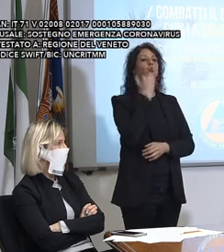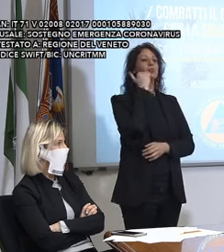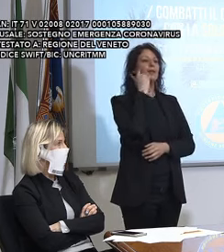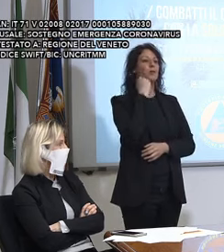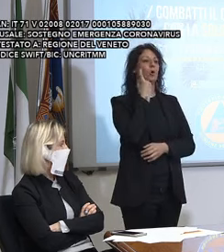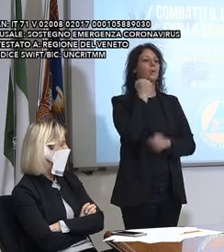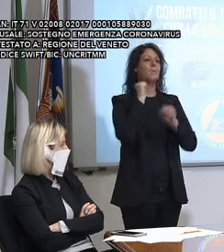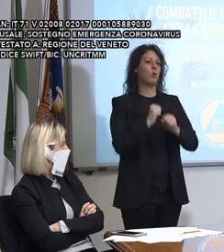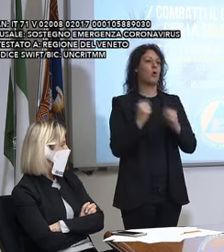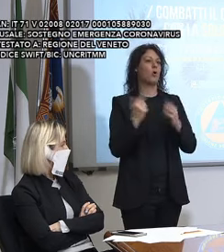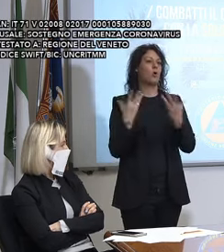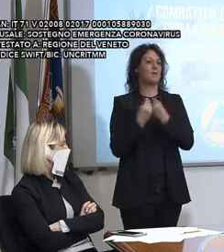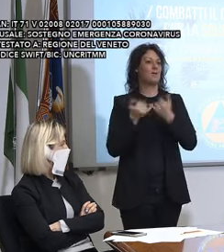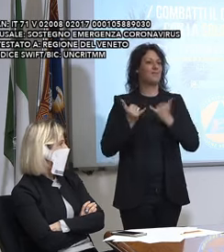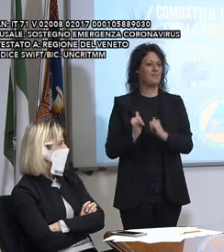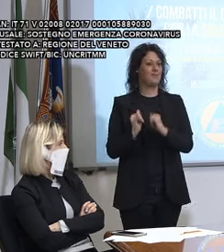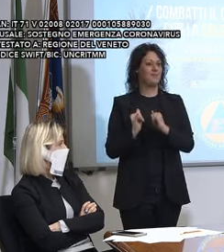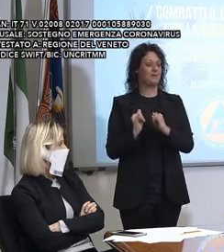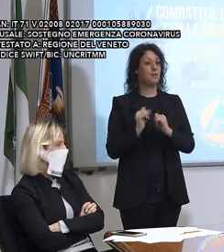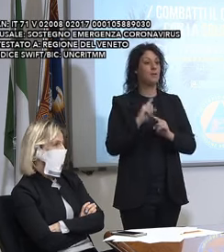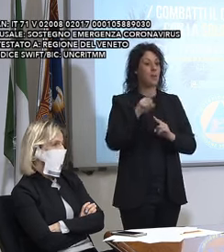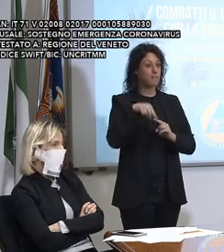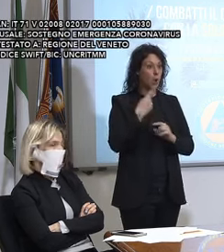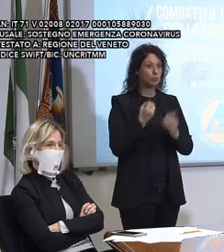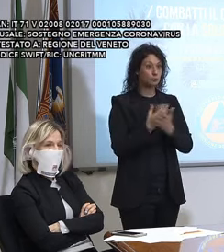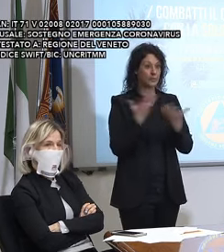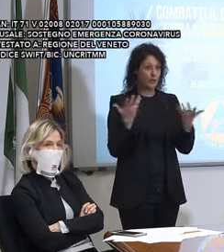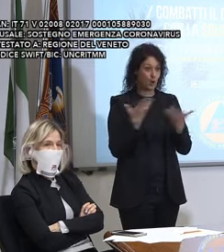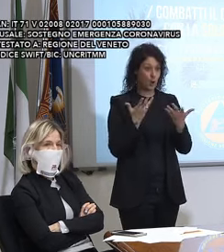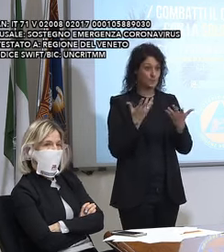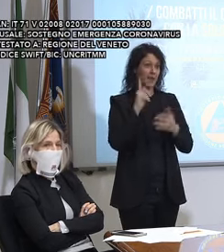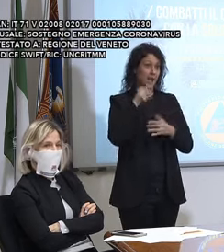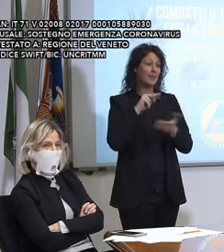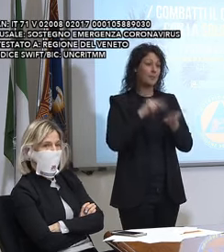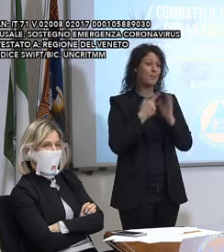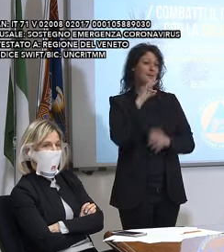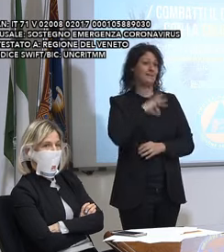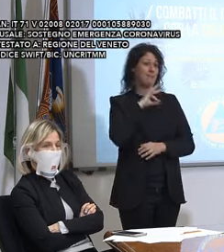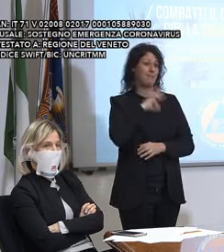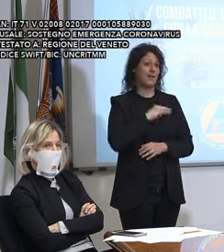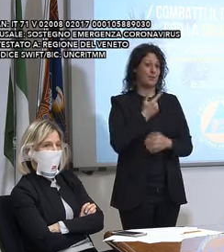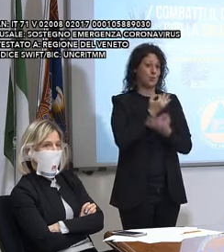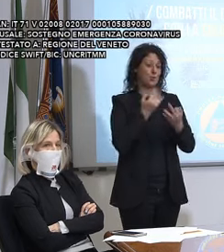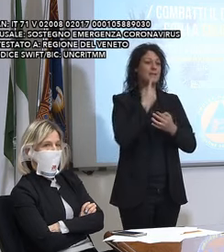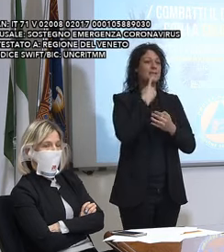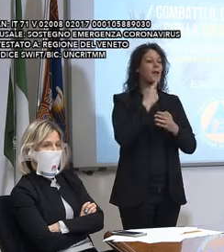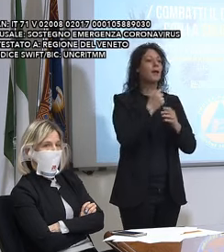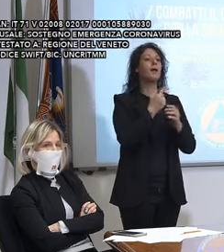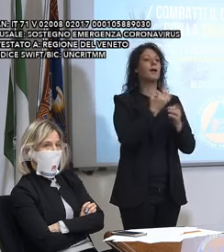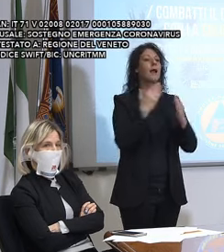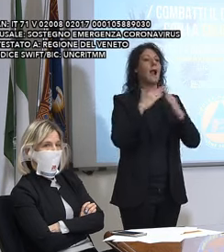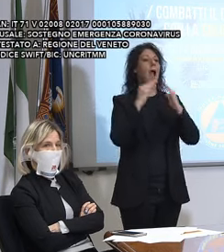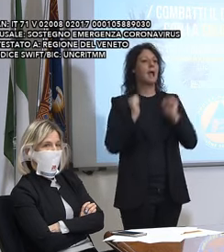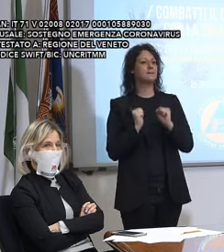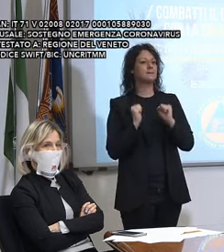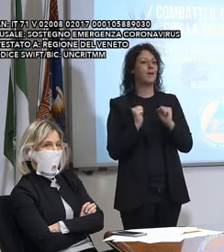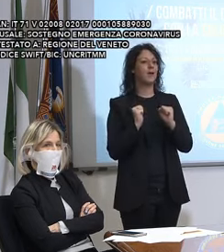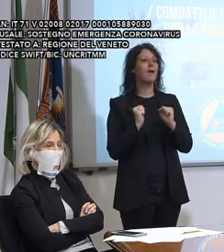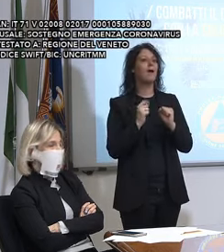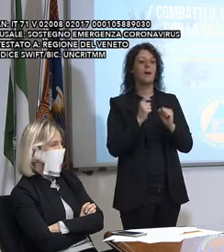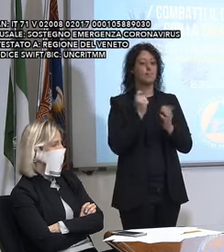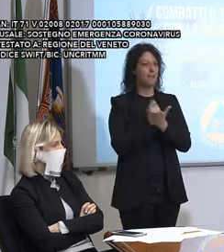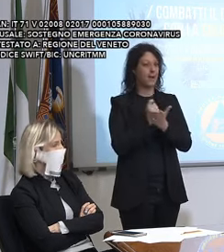figli. Però immagino poi ci sia un problema di reddito familiare, perché se uno sta a casa e non è pagato, e poi magari salta la rata del mutuo e